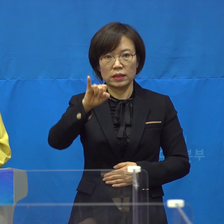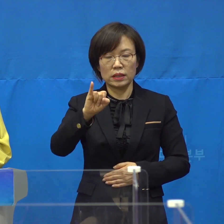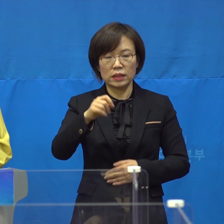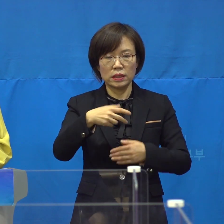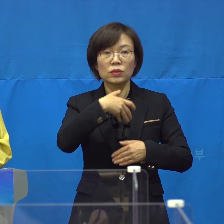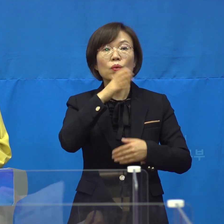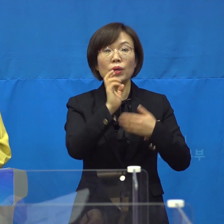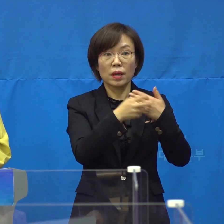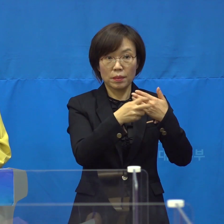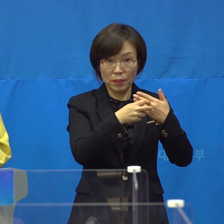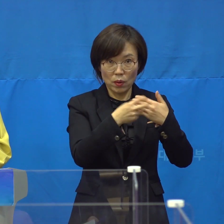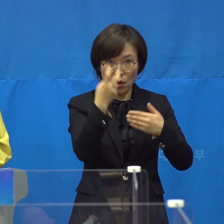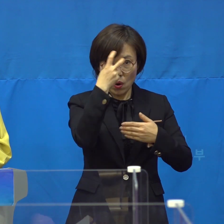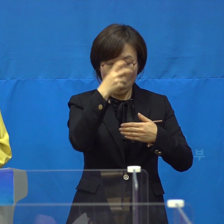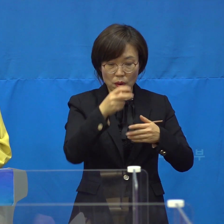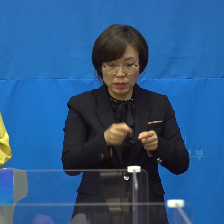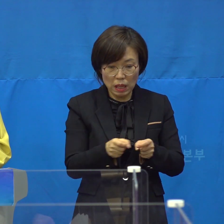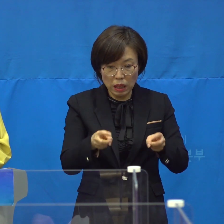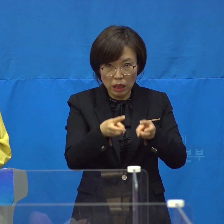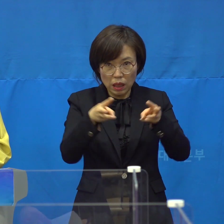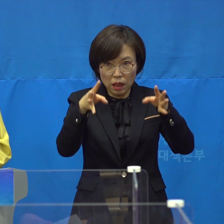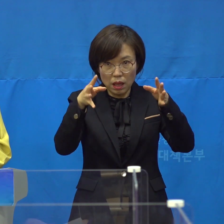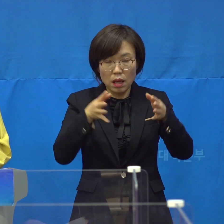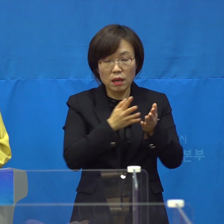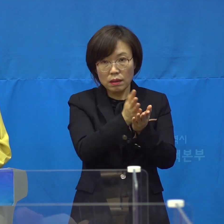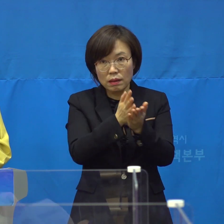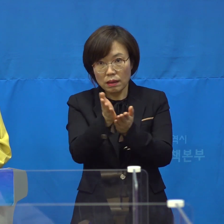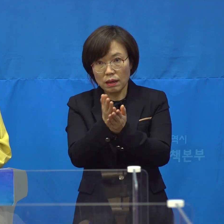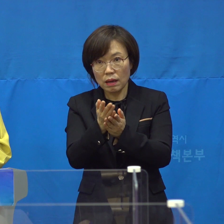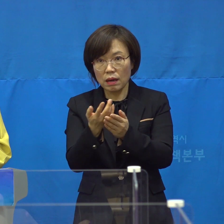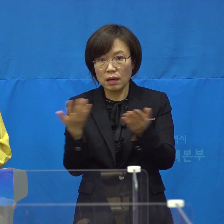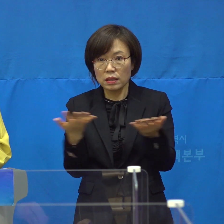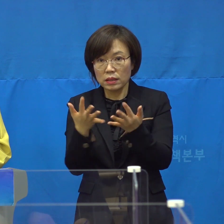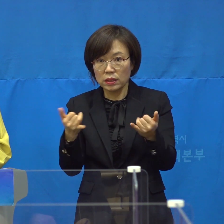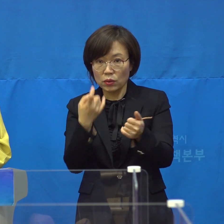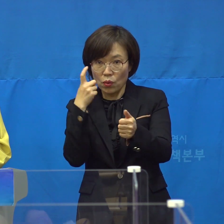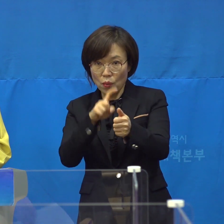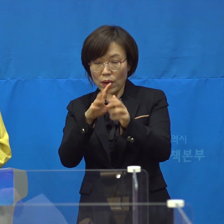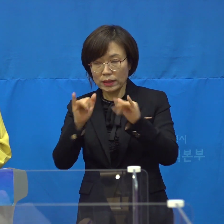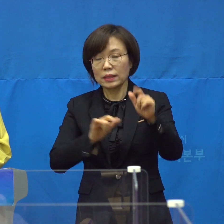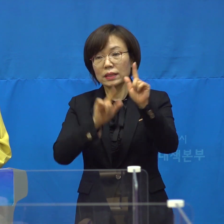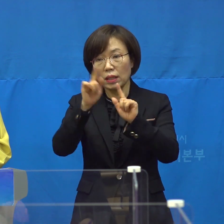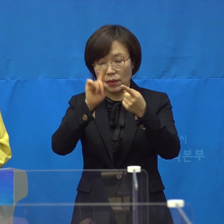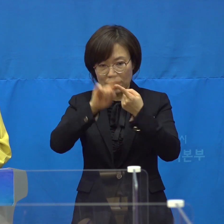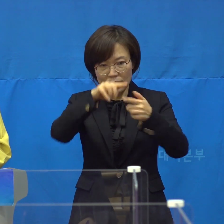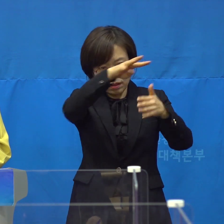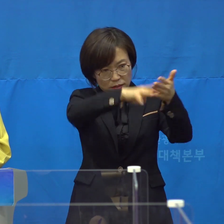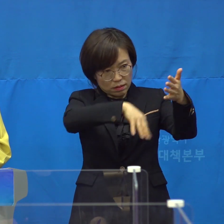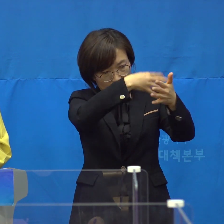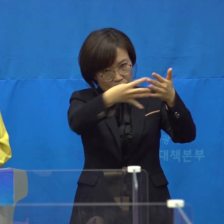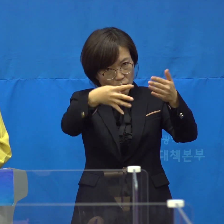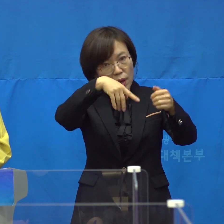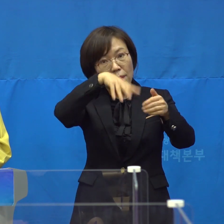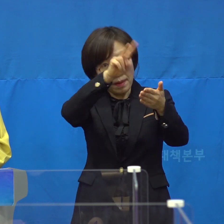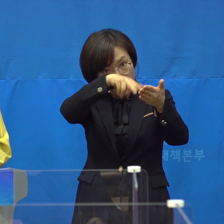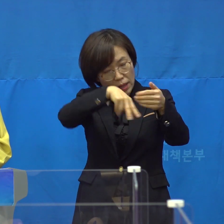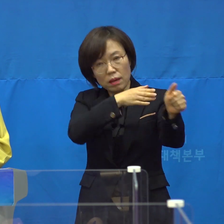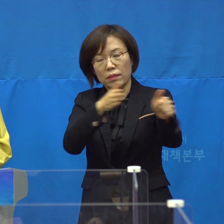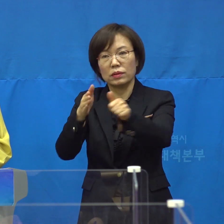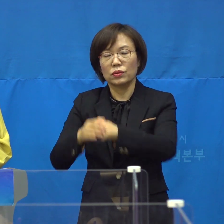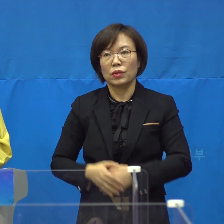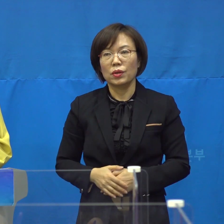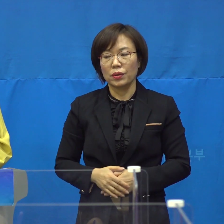양지요양병원 검사 차수별, 층별 그 직원 확진자 현황은 아래 표를 참고해 주시기